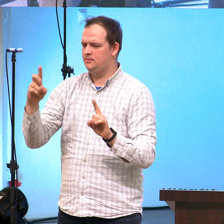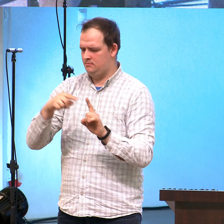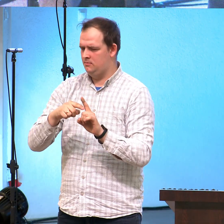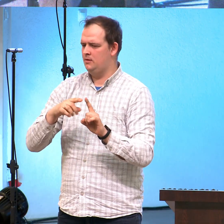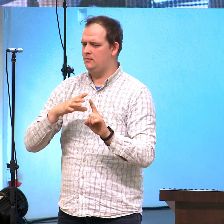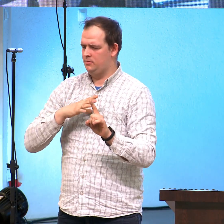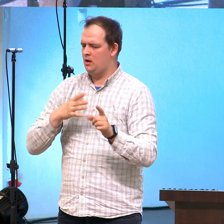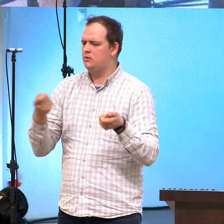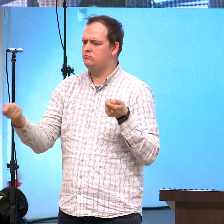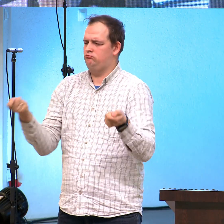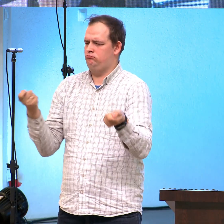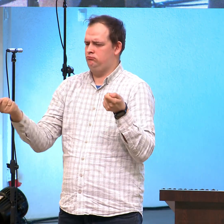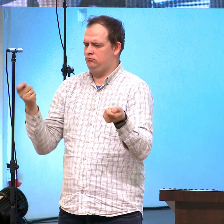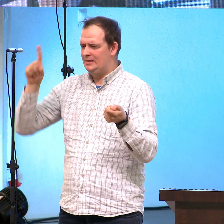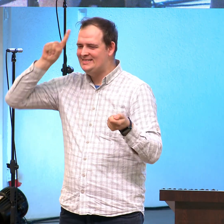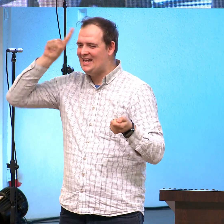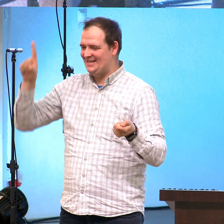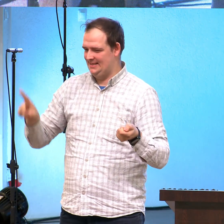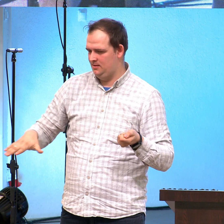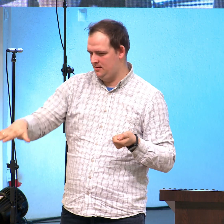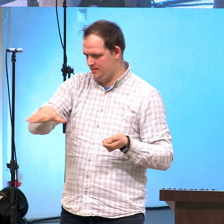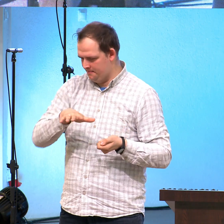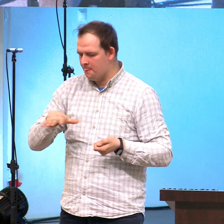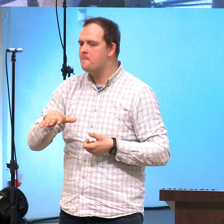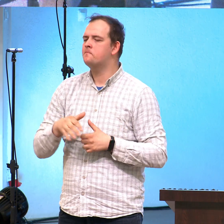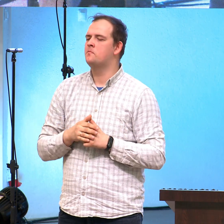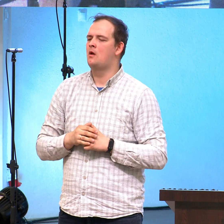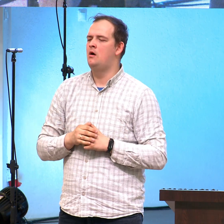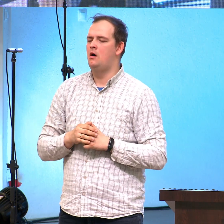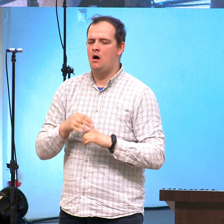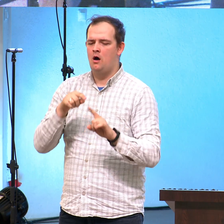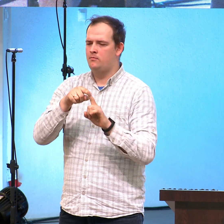Он был, управлял израильском народе.